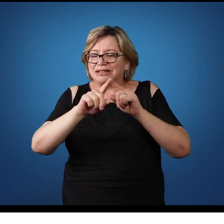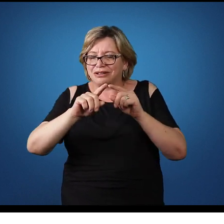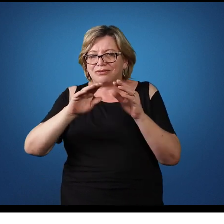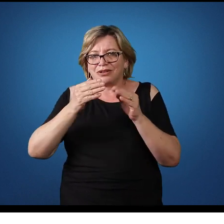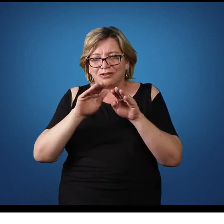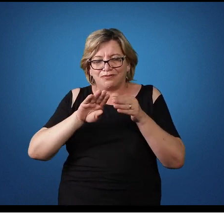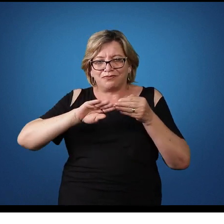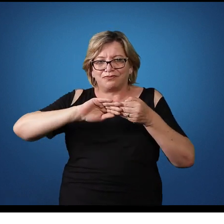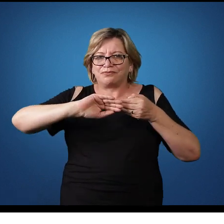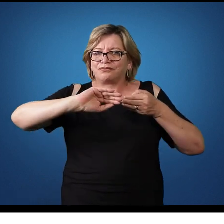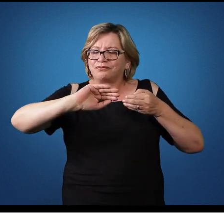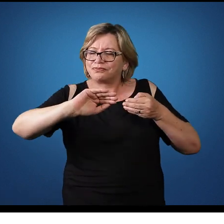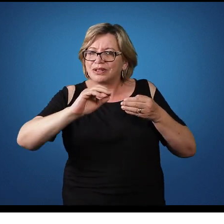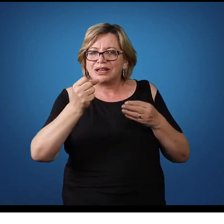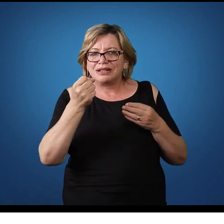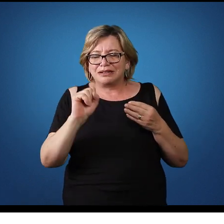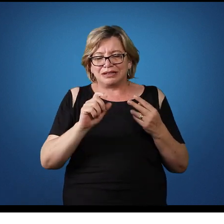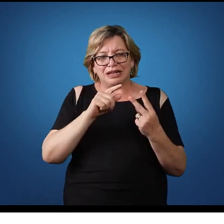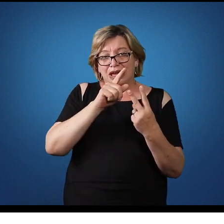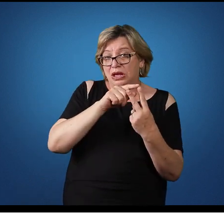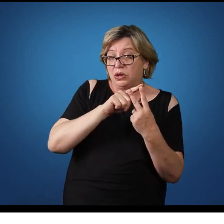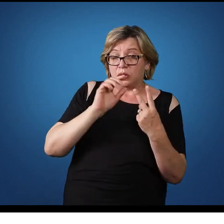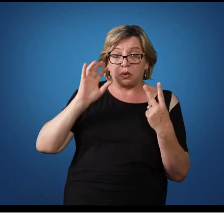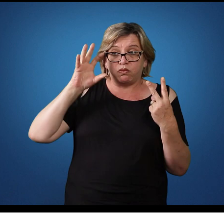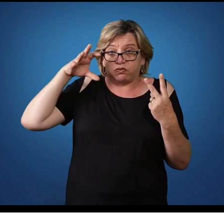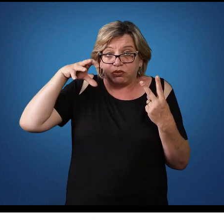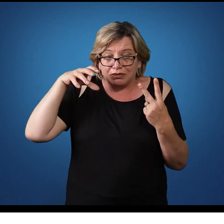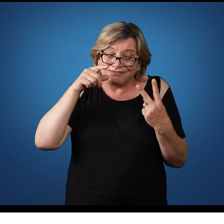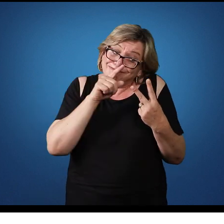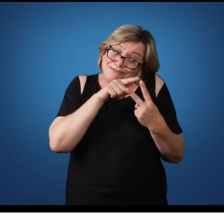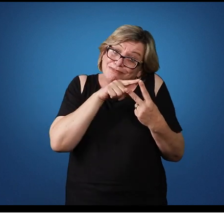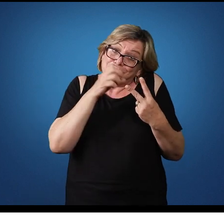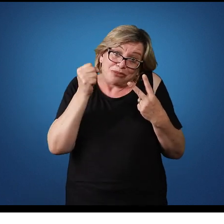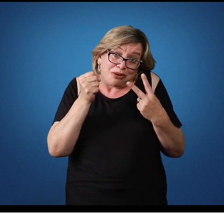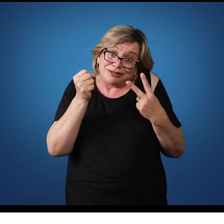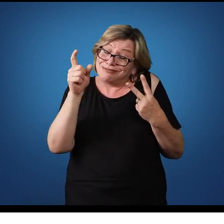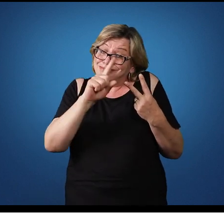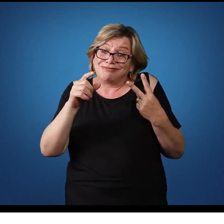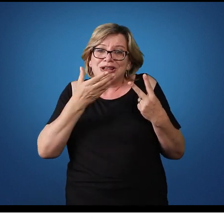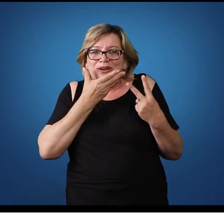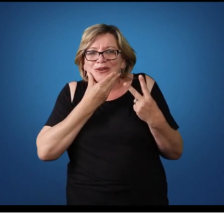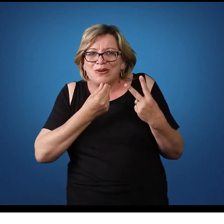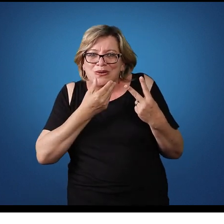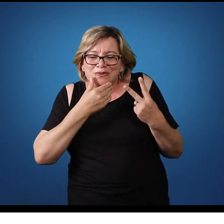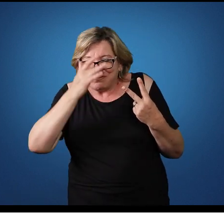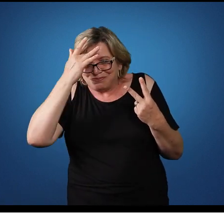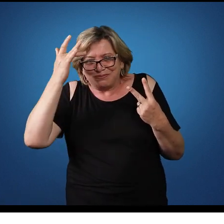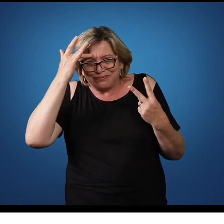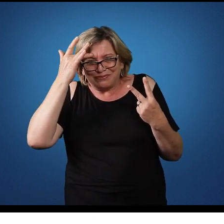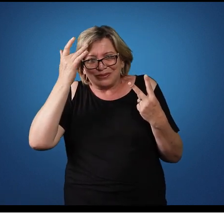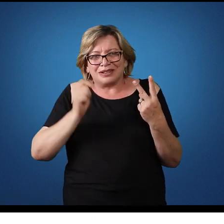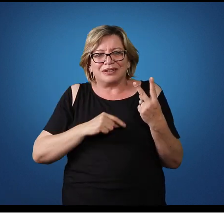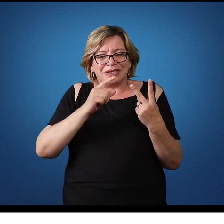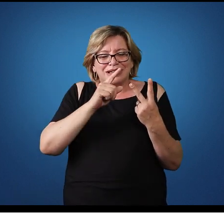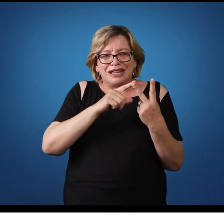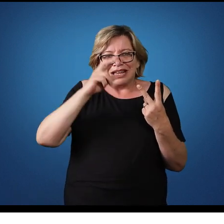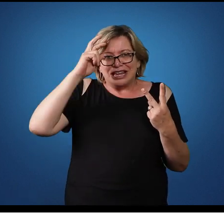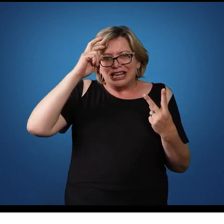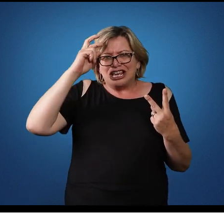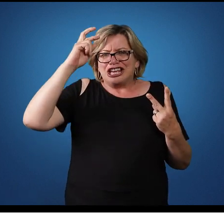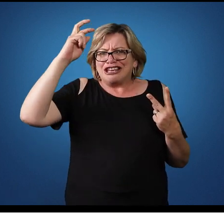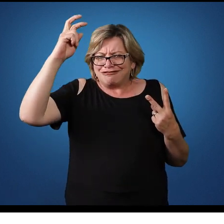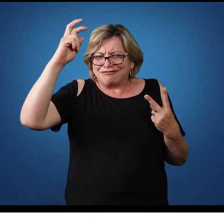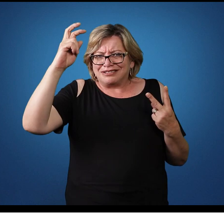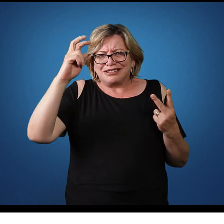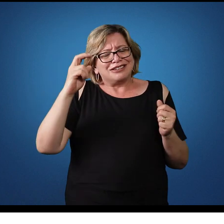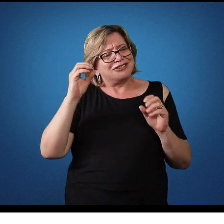outra. Se alguma coisa é um animal, isso não significa que ele seja homem. Há animais que não são homens. Se uma coisa é racional, isso não